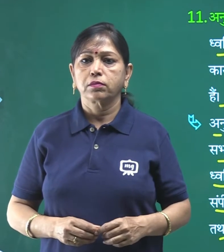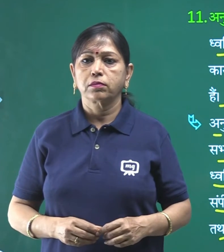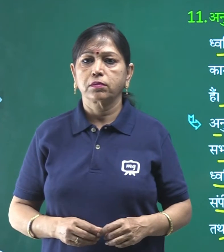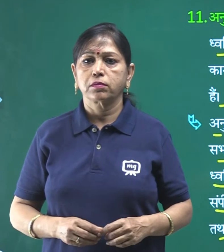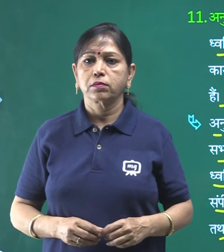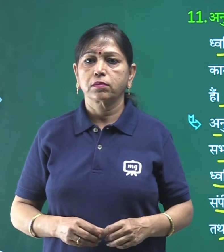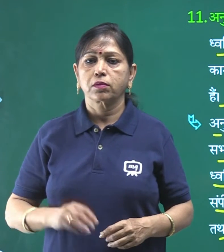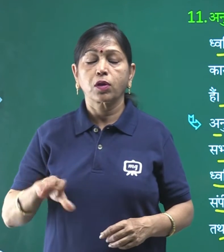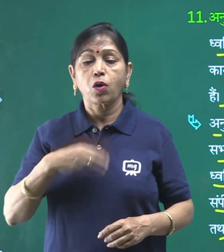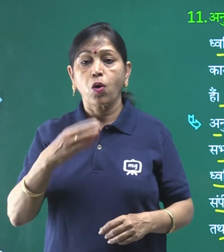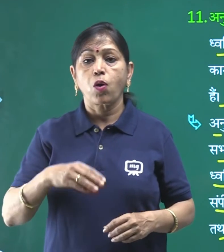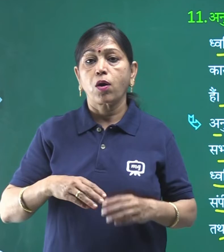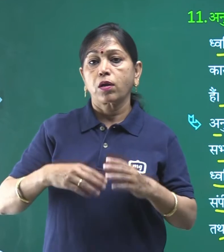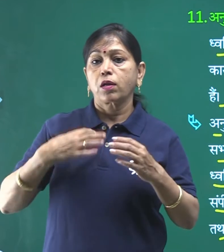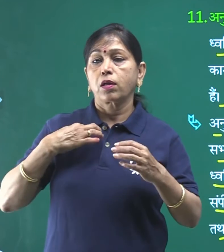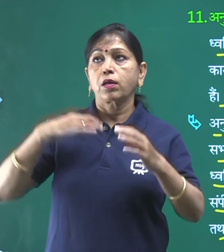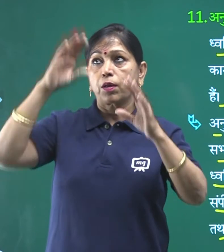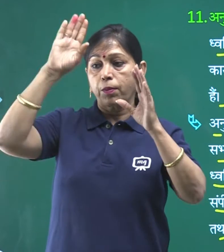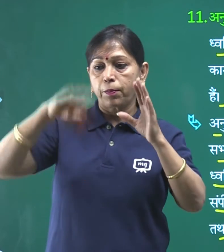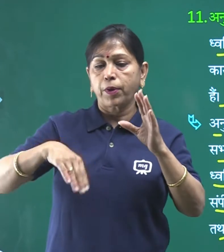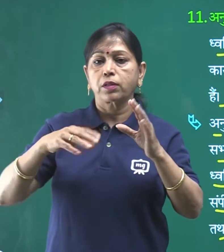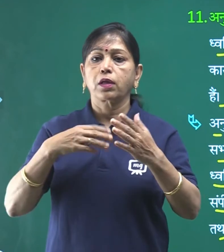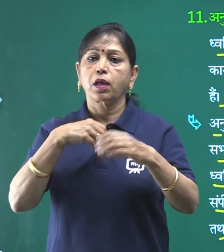तथा पर्दे लगे होते हैं।